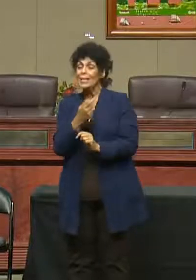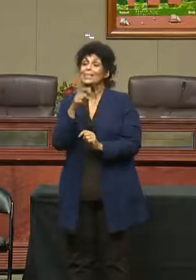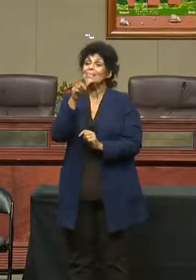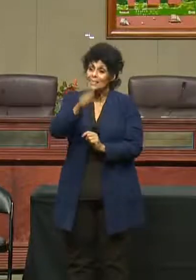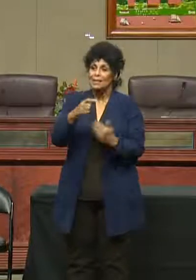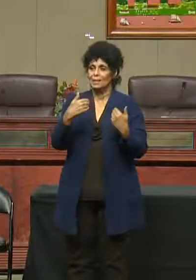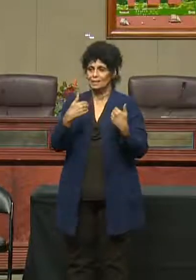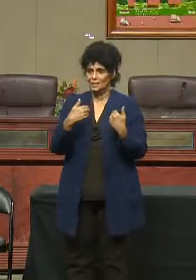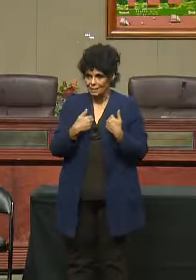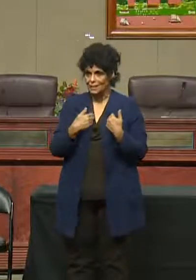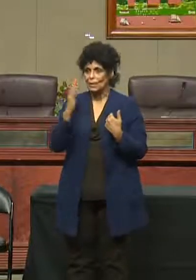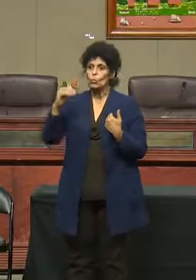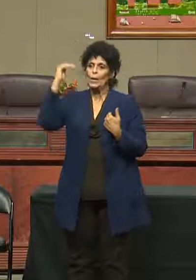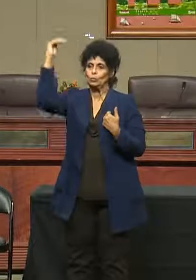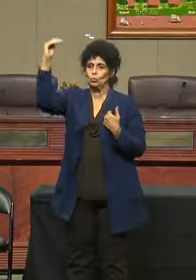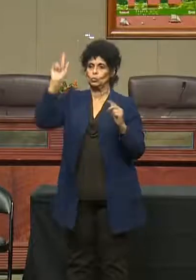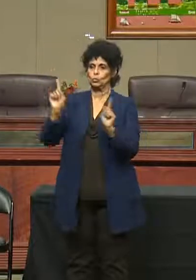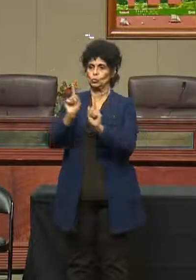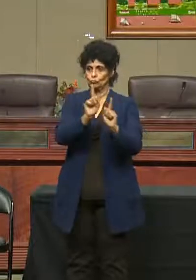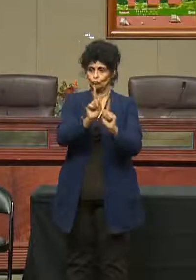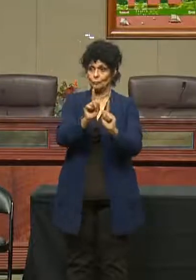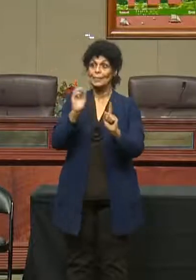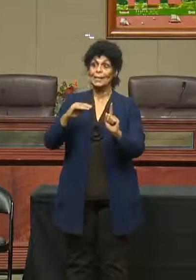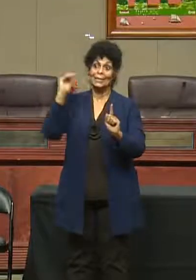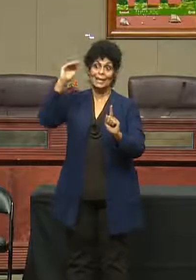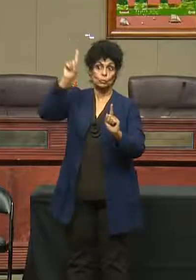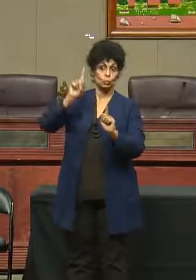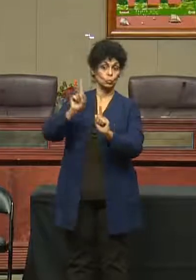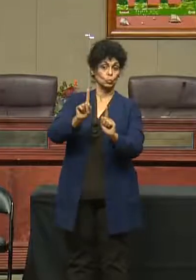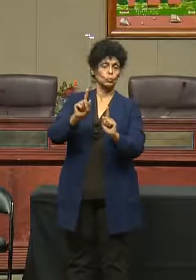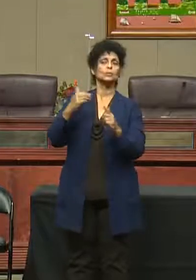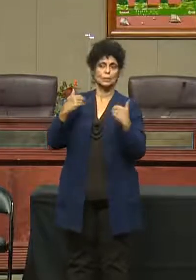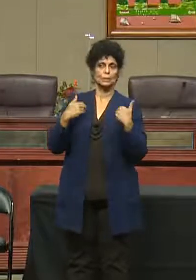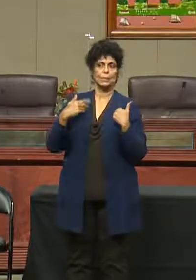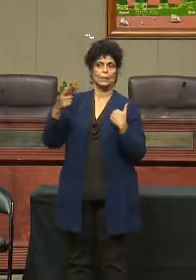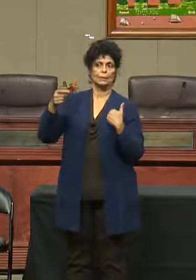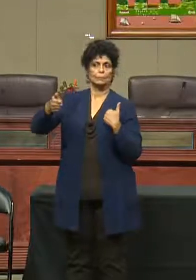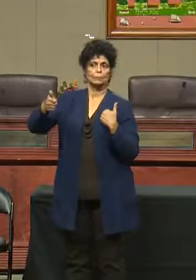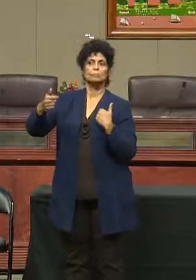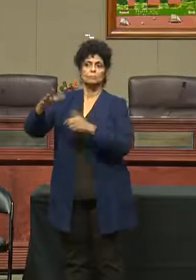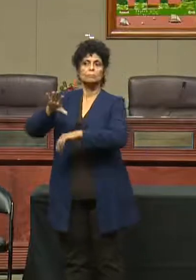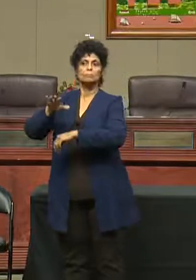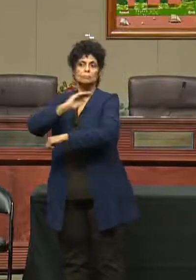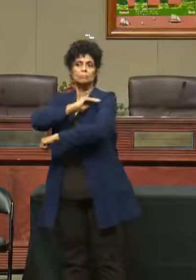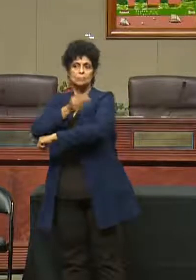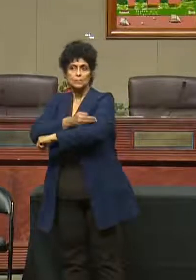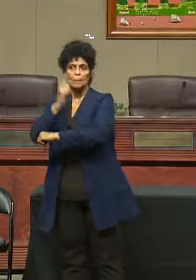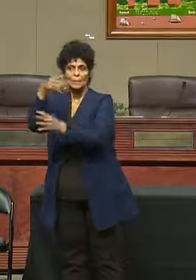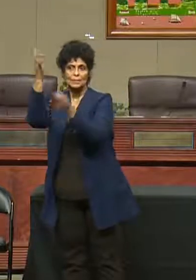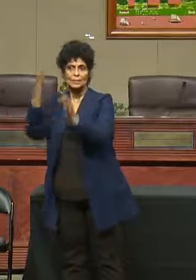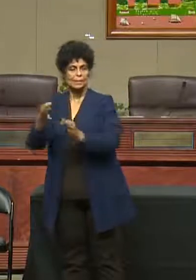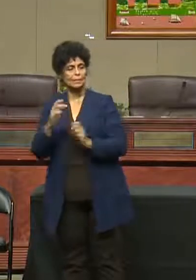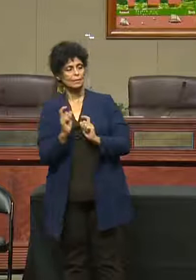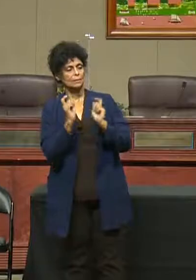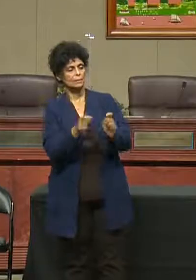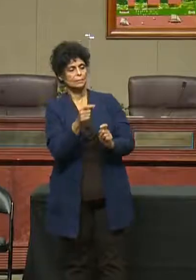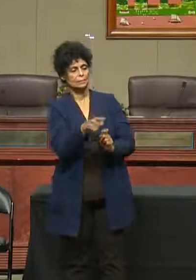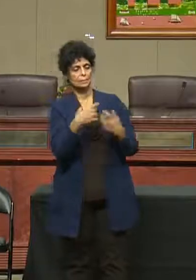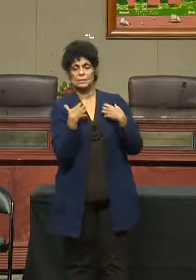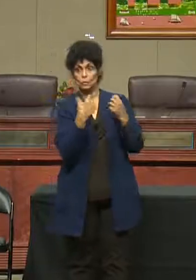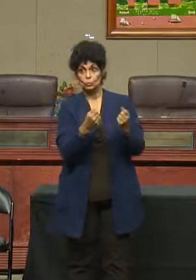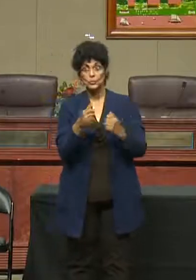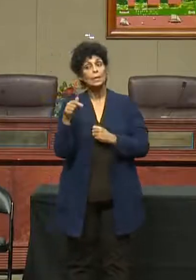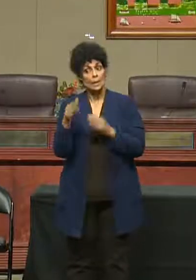acompañado por un adulto que tenga la capacidad de decidir en las situaciones de salud. ¿Por qué esto es